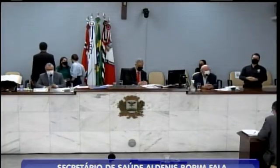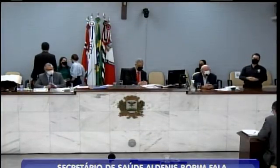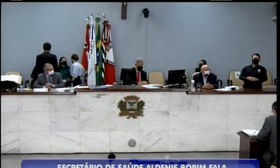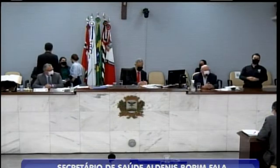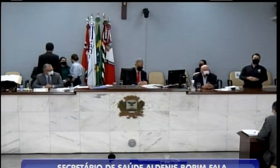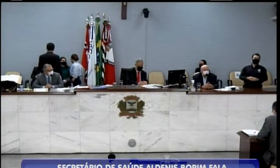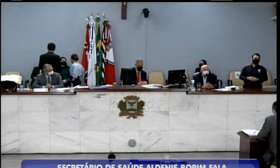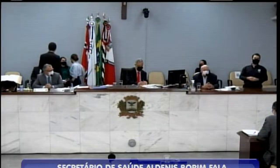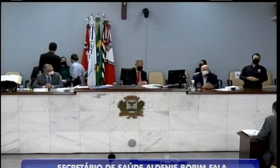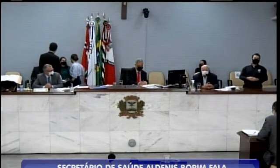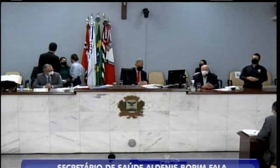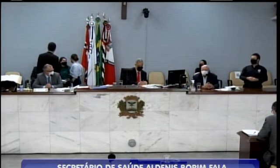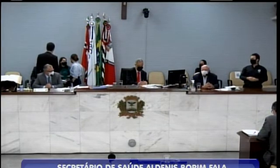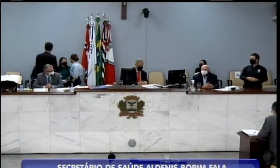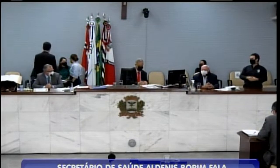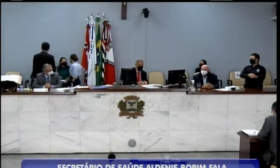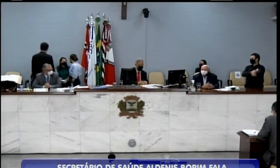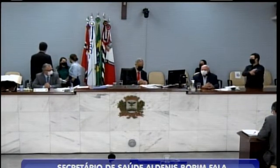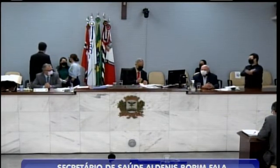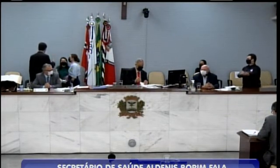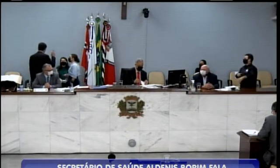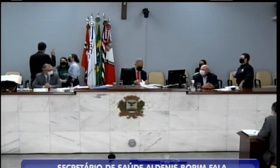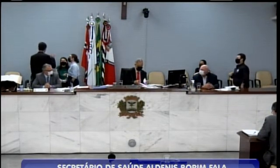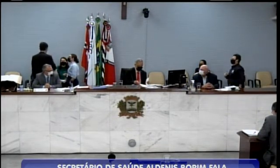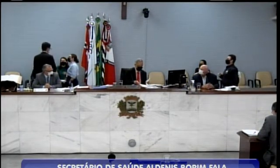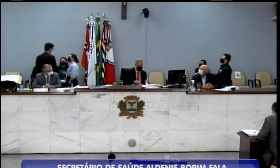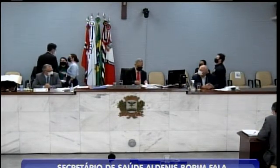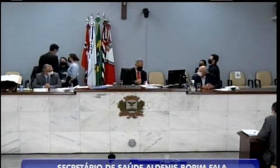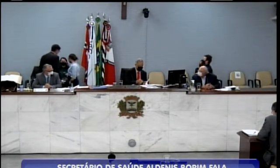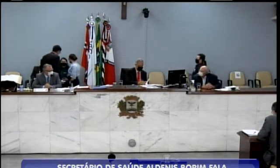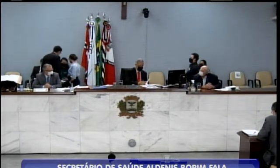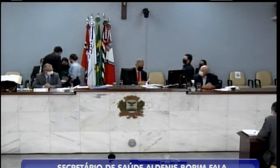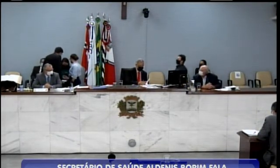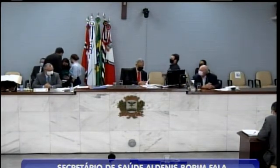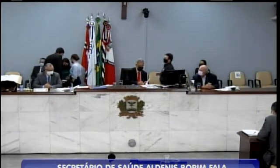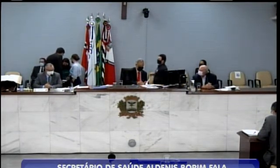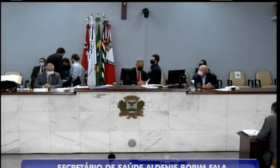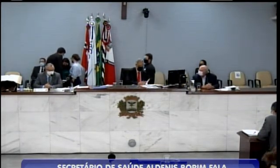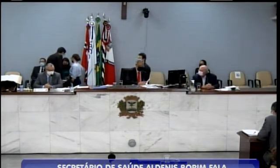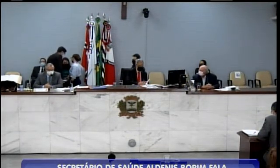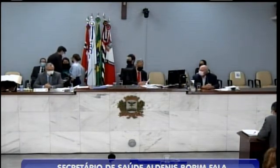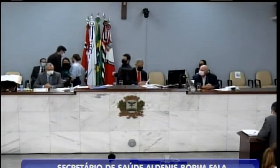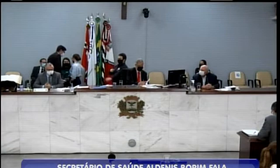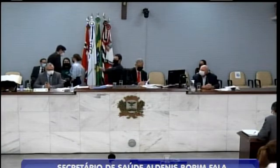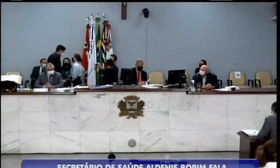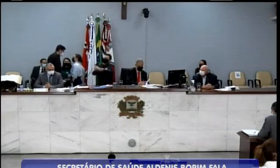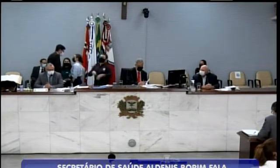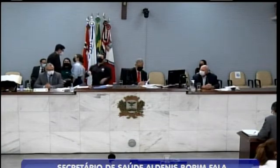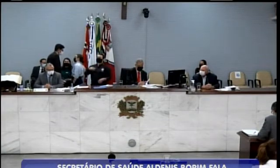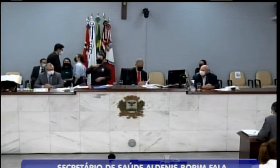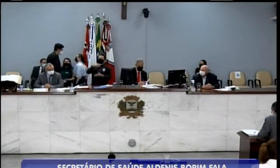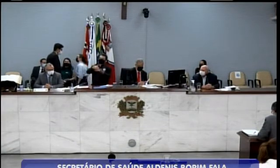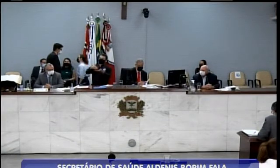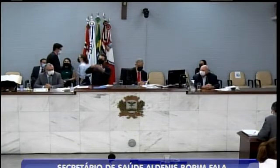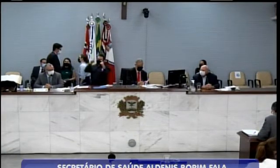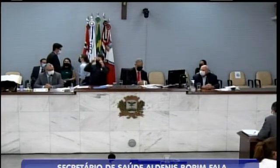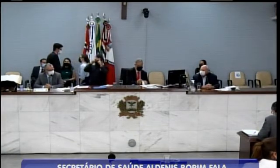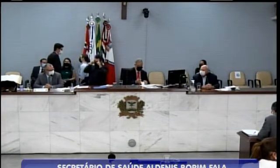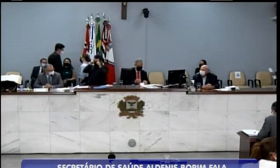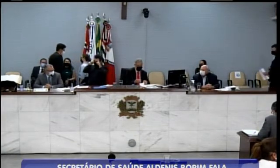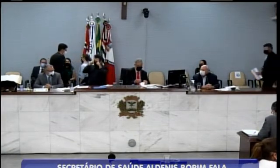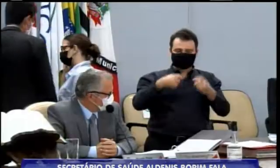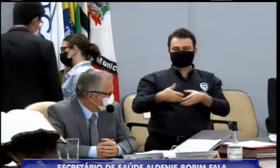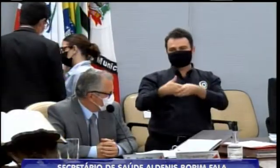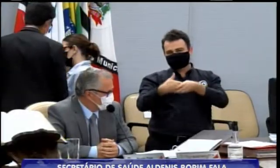Presidente, também quero cumprimentar o doutor Aldenes, agradecer pela gentileza de estar aqui, cumprimentar a ele, toda a